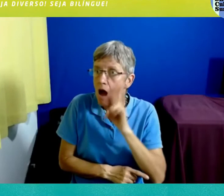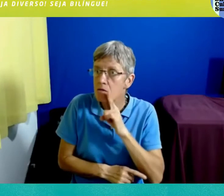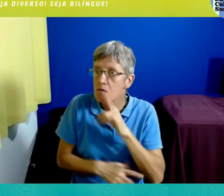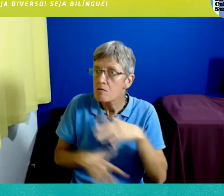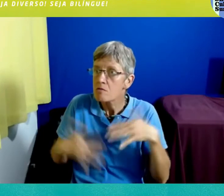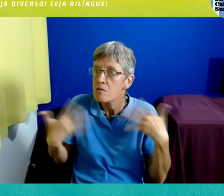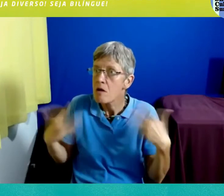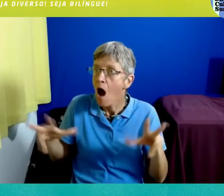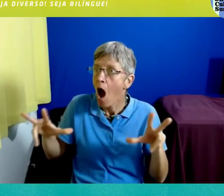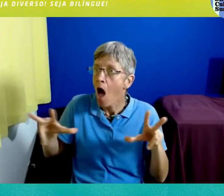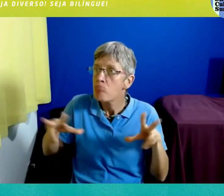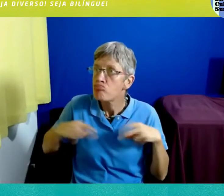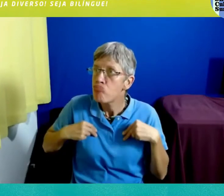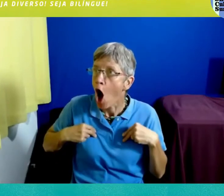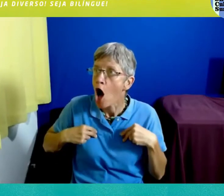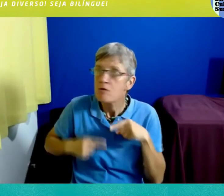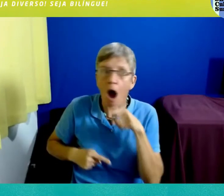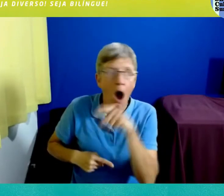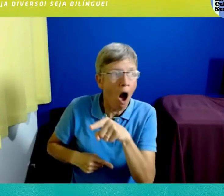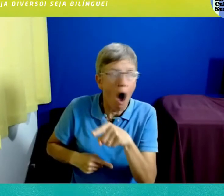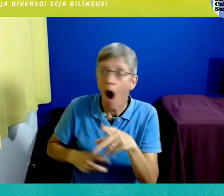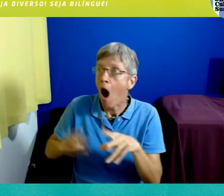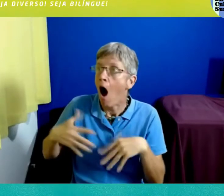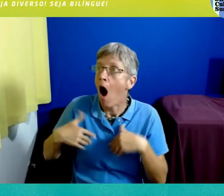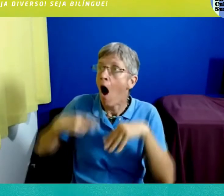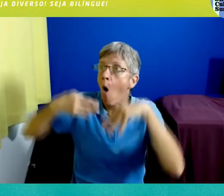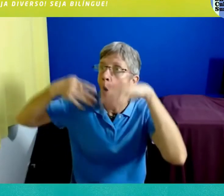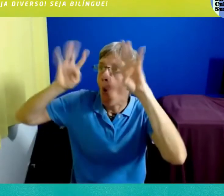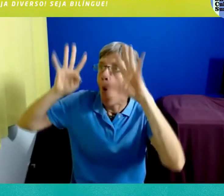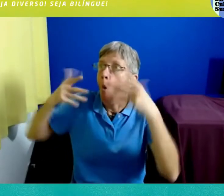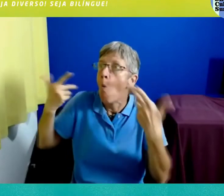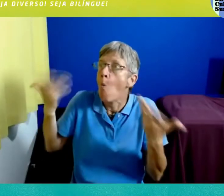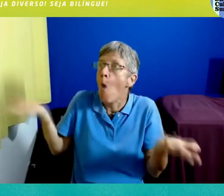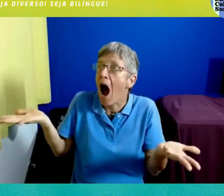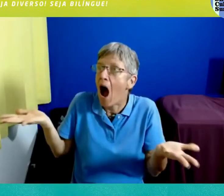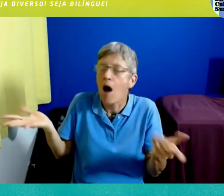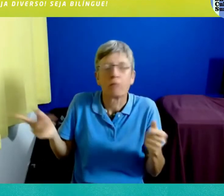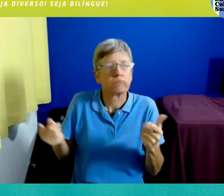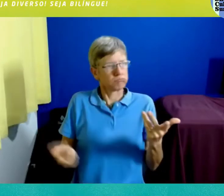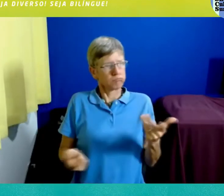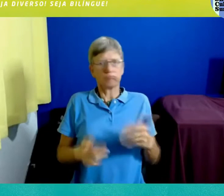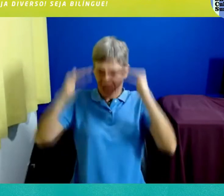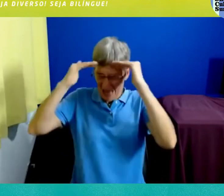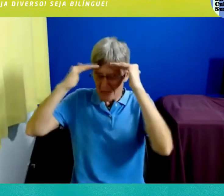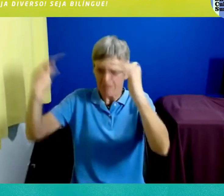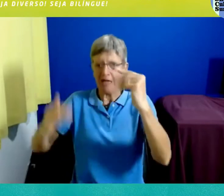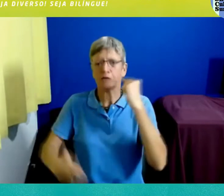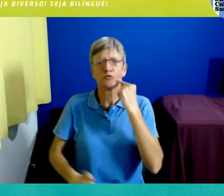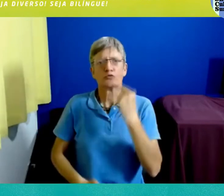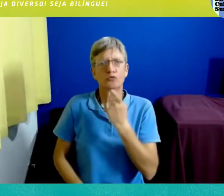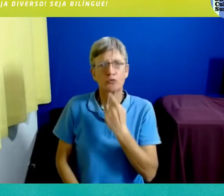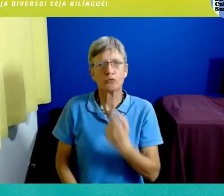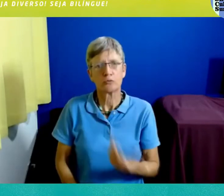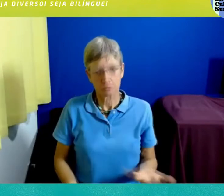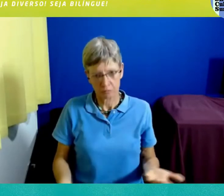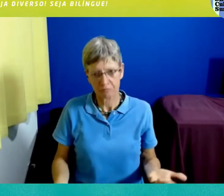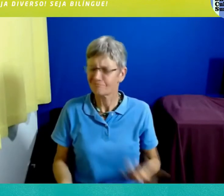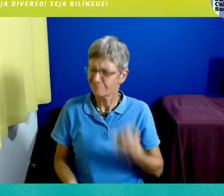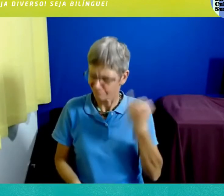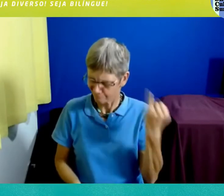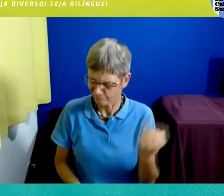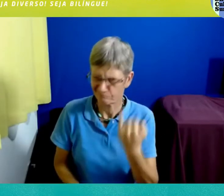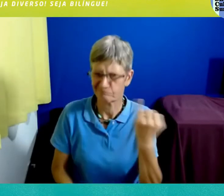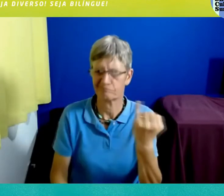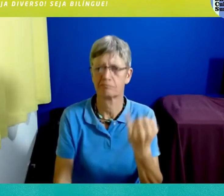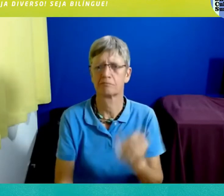limitado, deficiente. Aí ele vê um poeta, ele vê a literatura, ele fala, nossa, uau, como que isso é, como